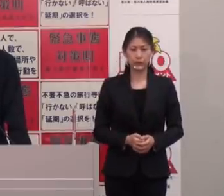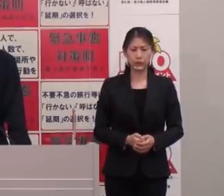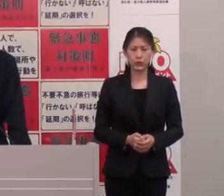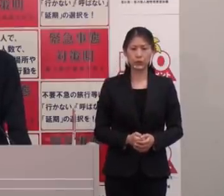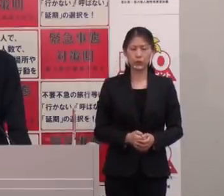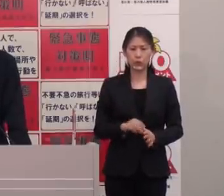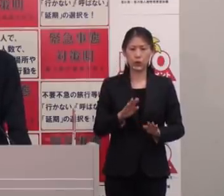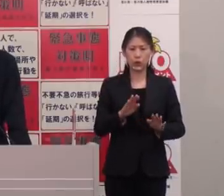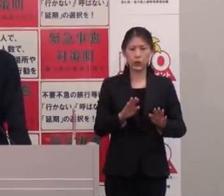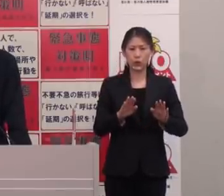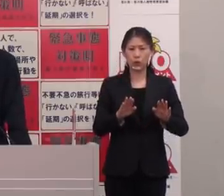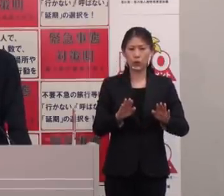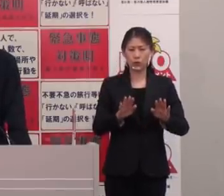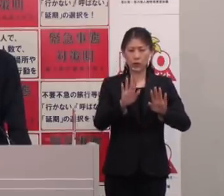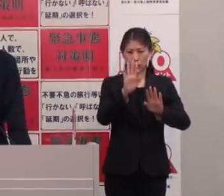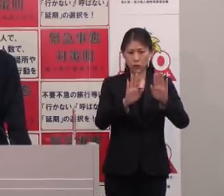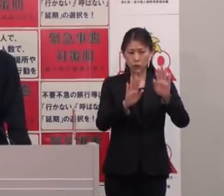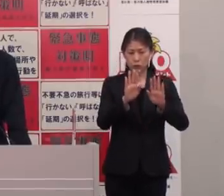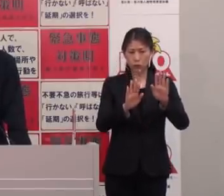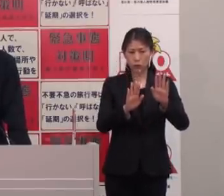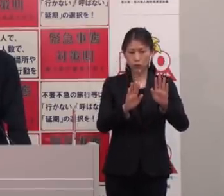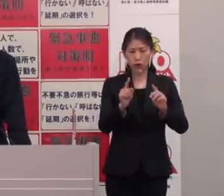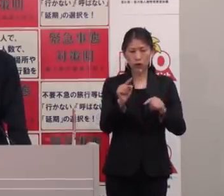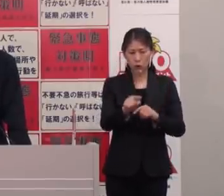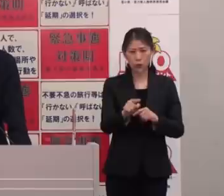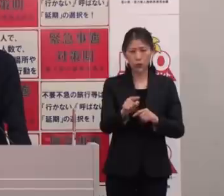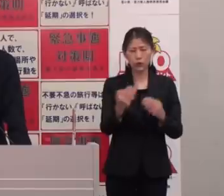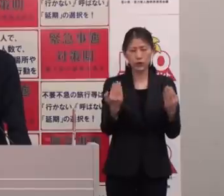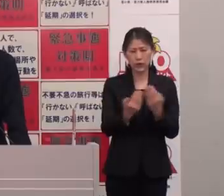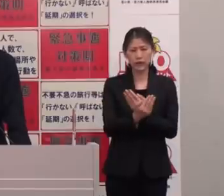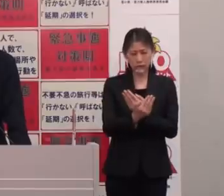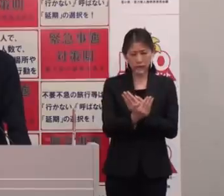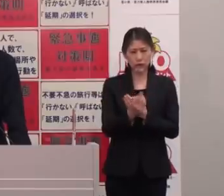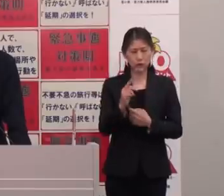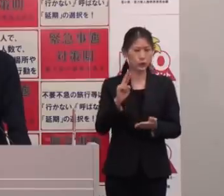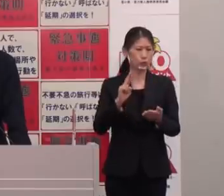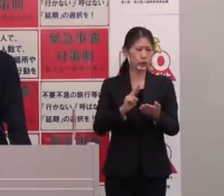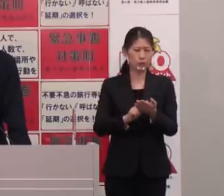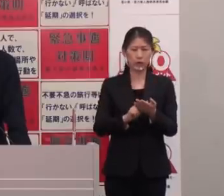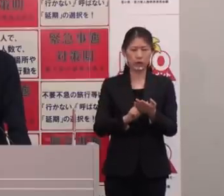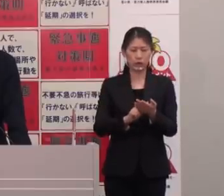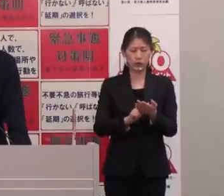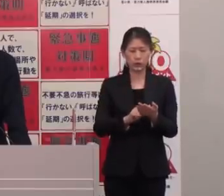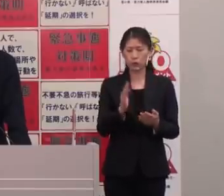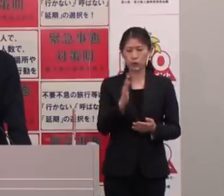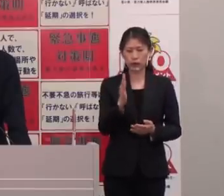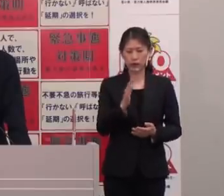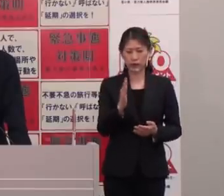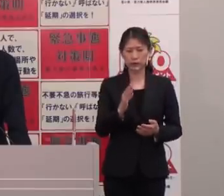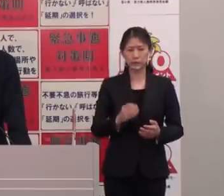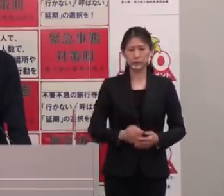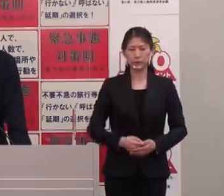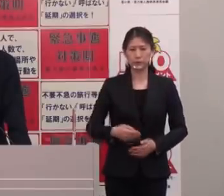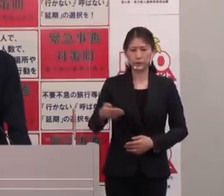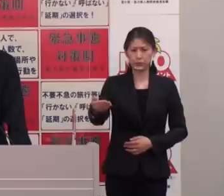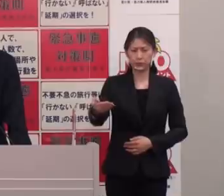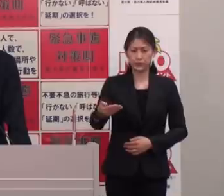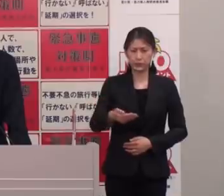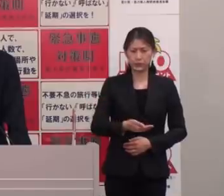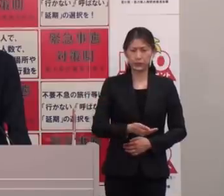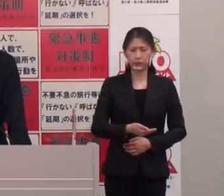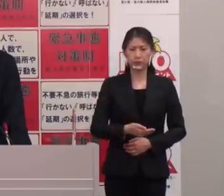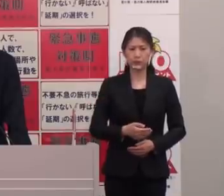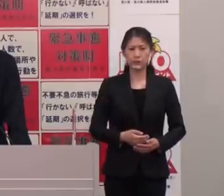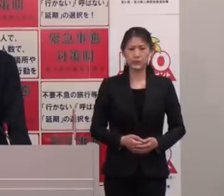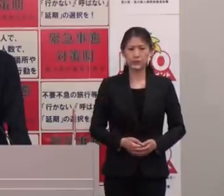思っております。 今その現状としては、まあ、自宅で待機されている方もいらっしゃいますけれど、その入院と